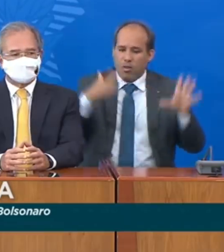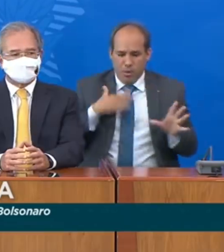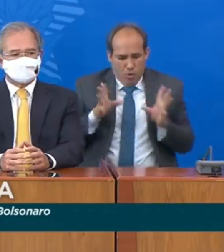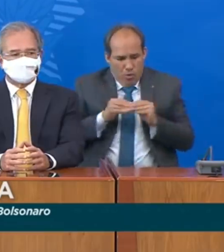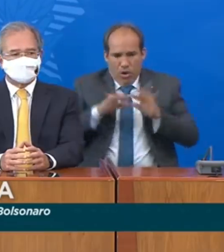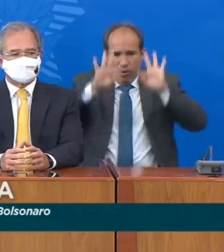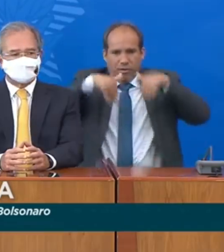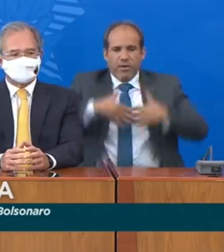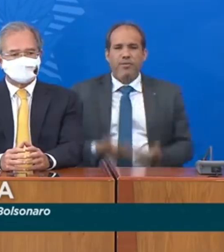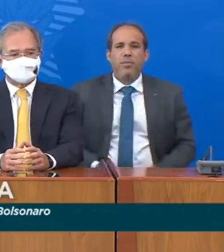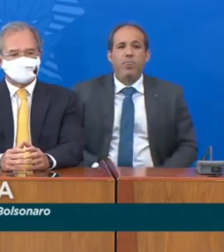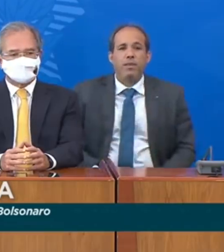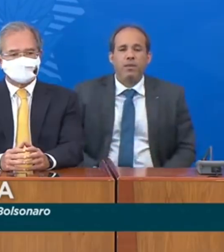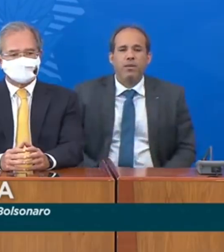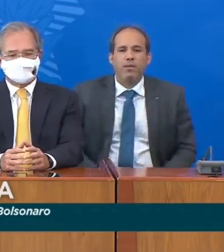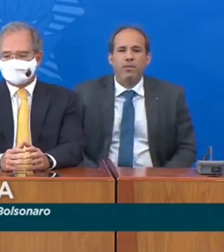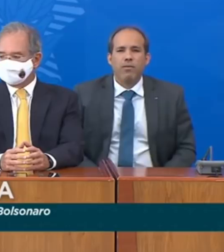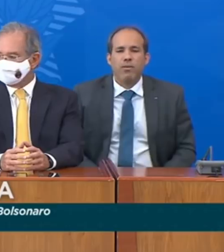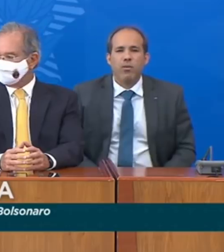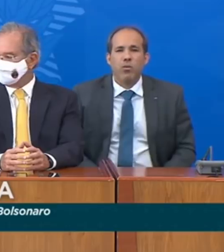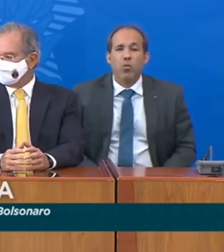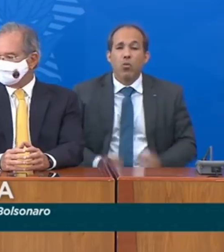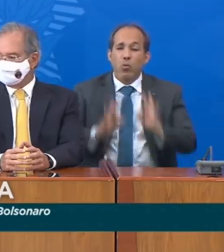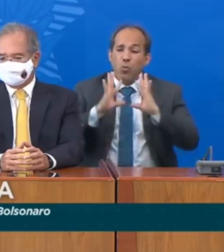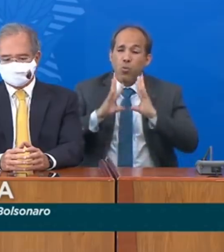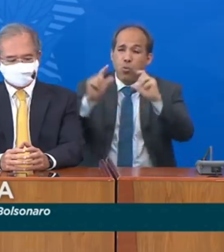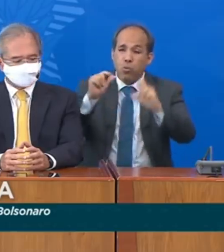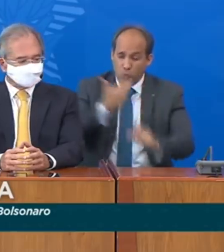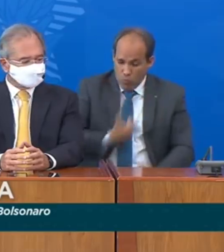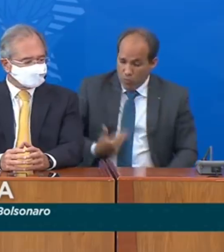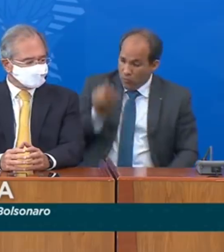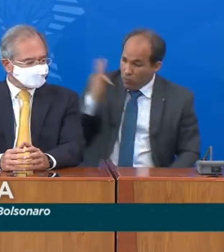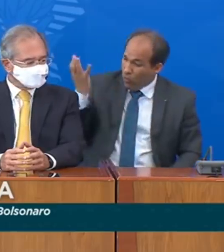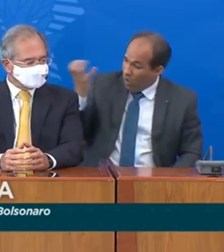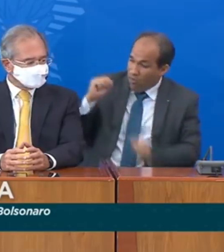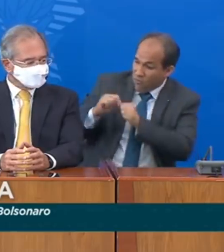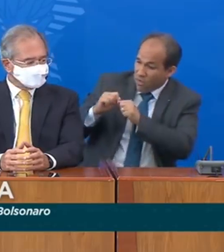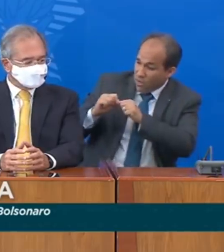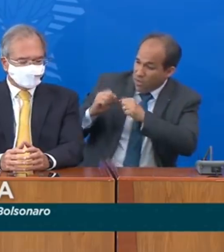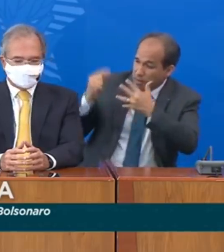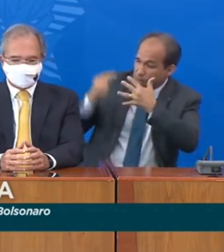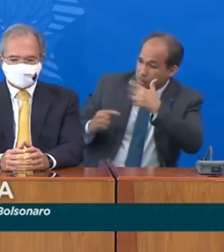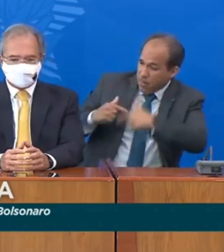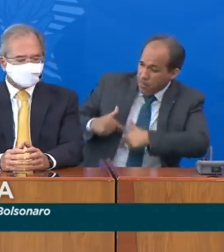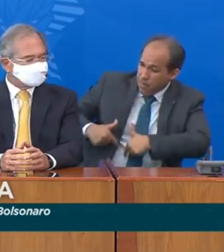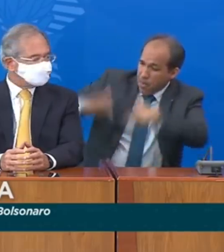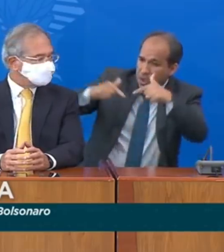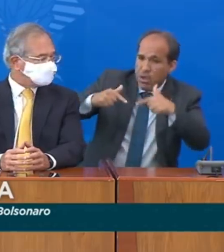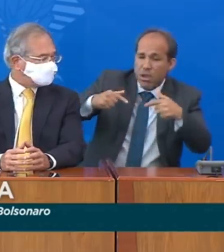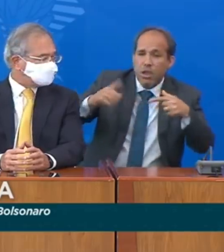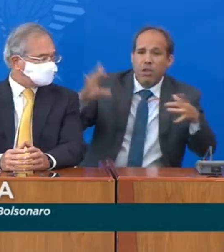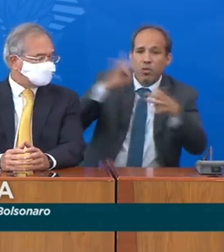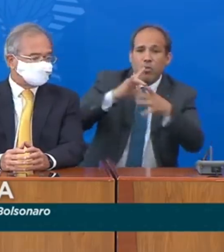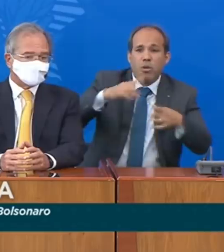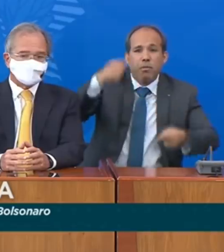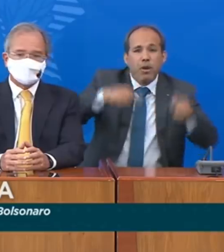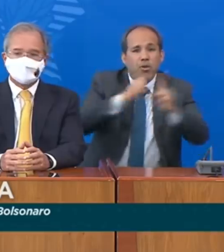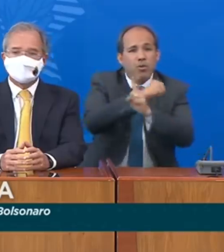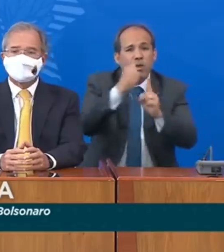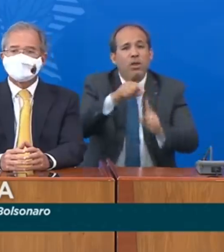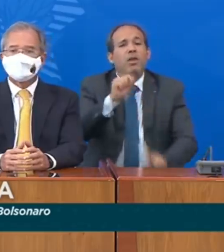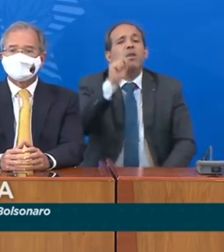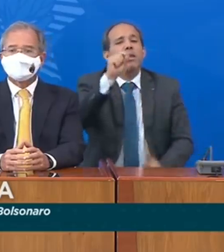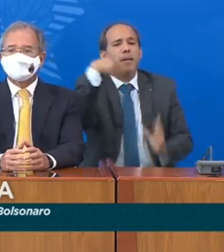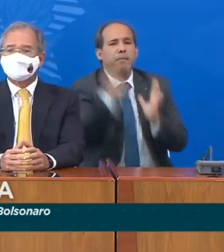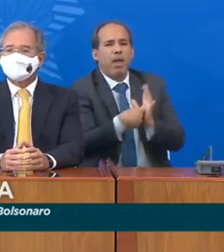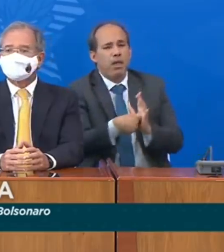aqui, tudo que porventura o governo federal queira fazer no tocante à política social, quem vai pagar essa